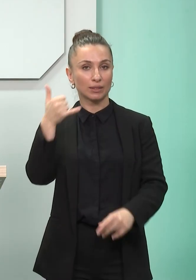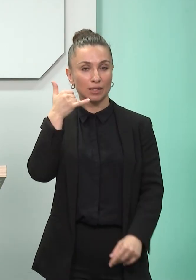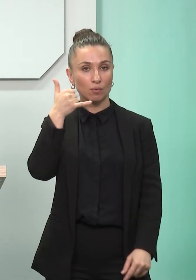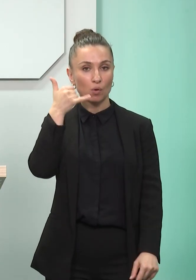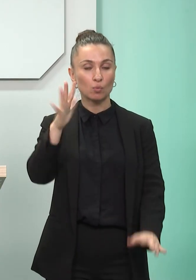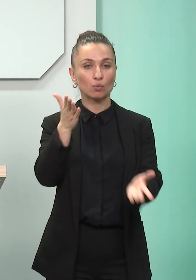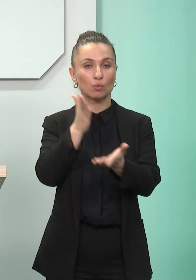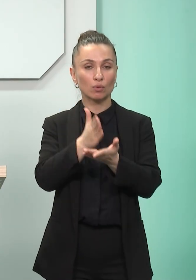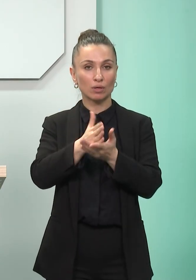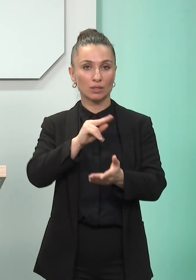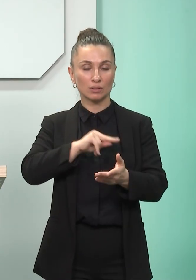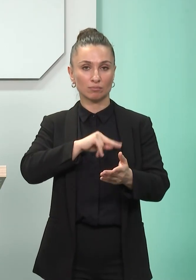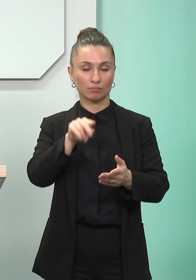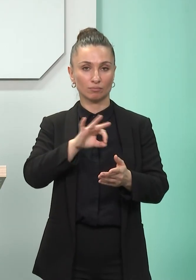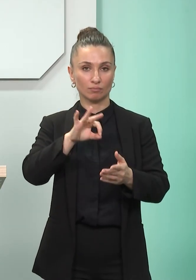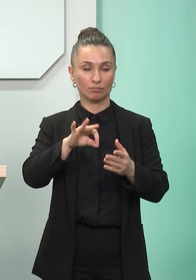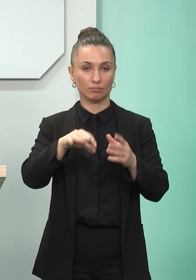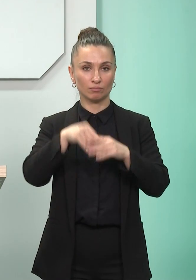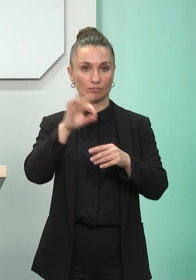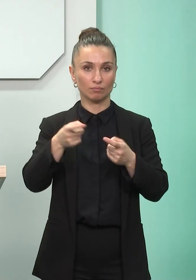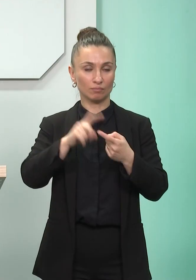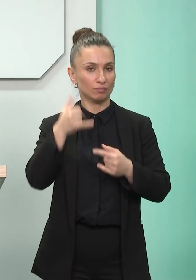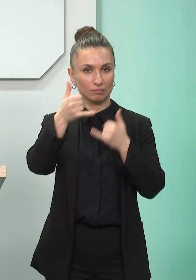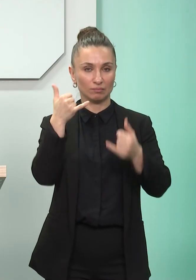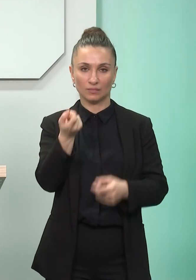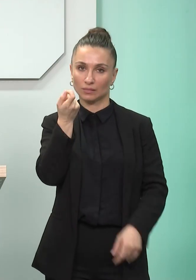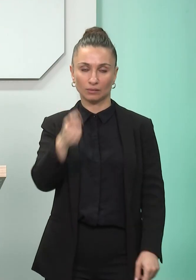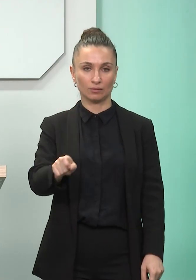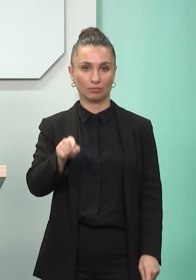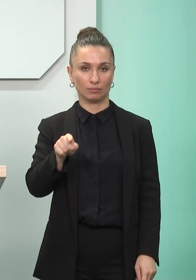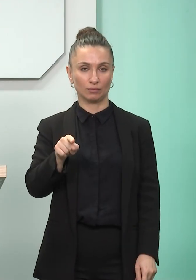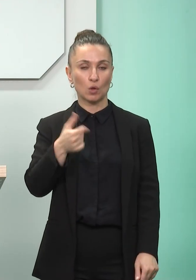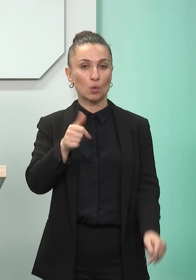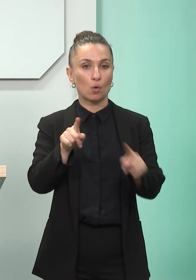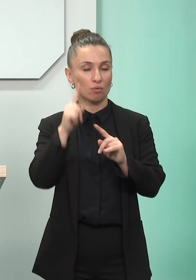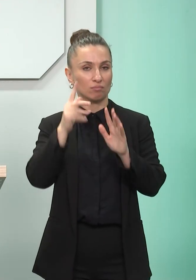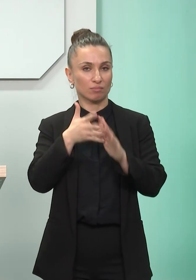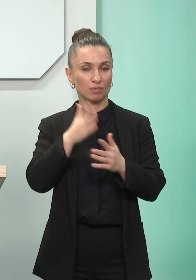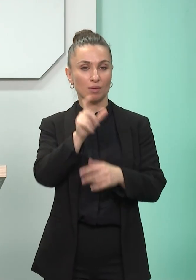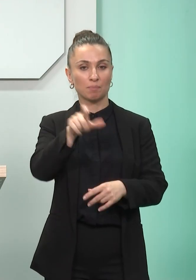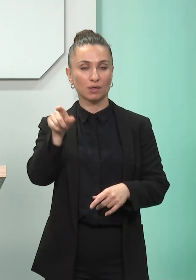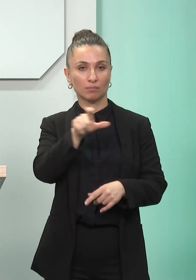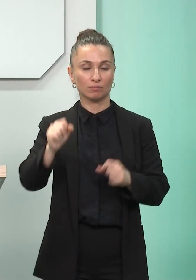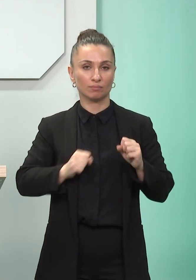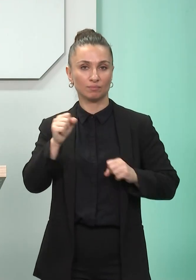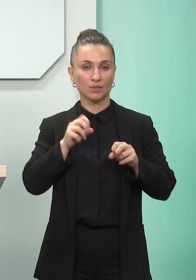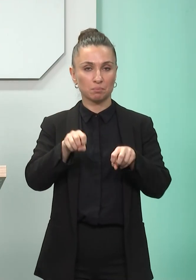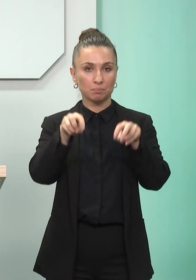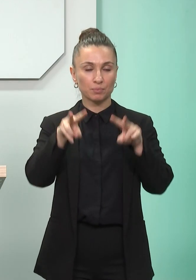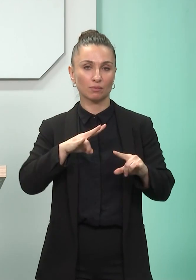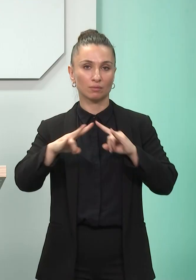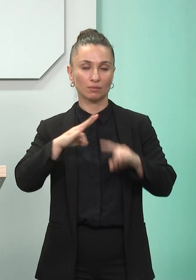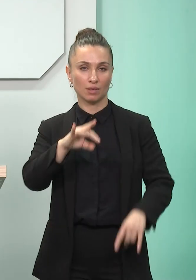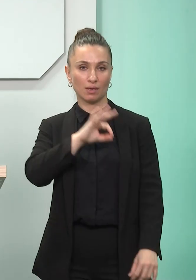სატელეფონო ზარები საარჩევნო ადმინისტრაციის მხრიდან არ განხორციელებულა, როგორც ჩანს, გარკვეული პირები